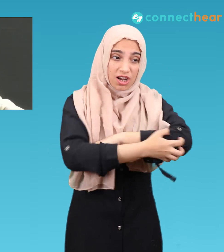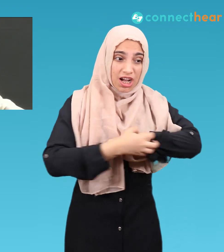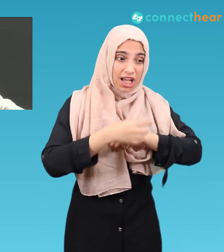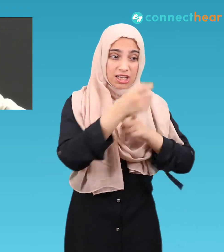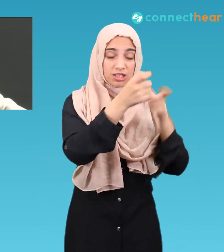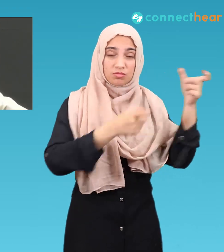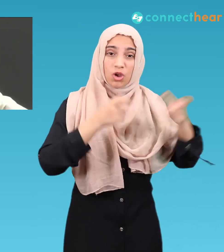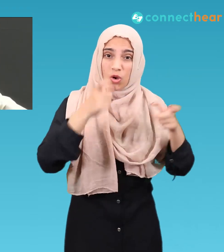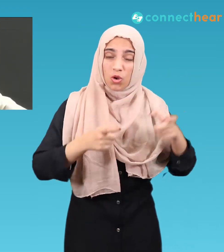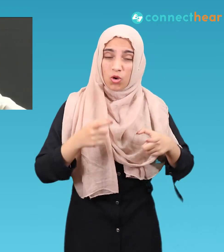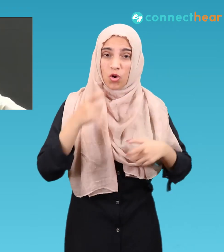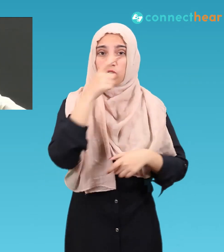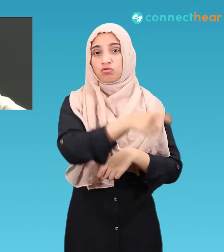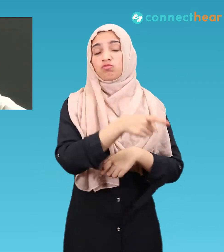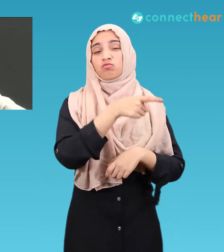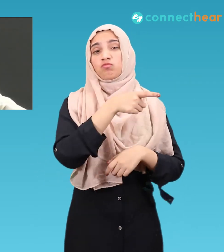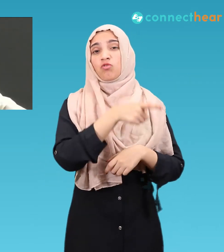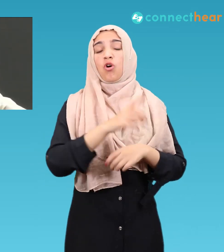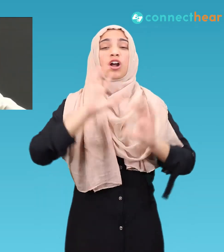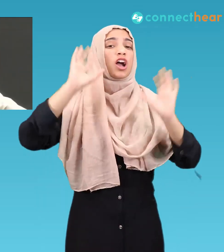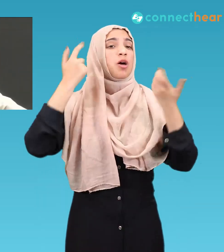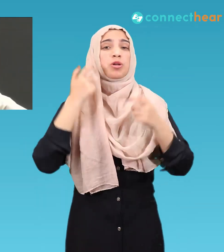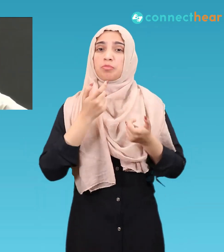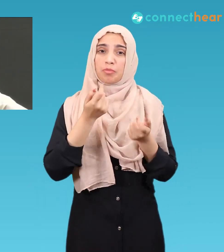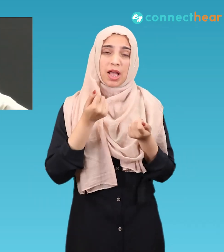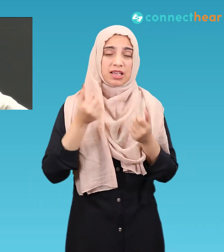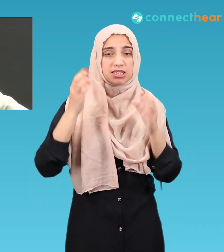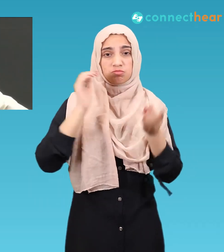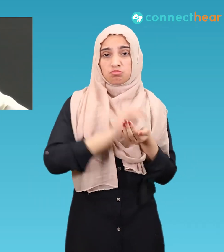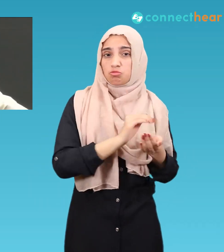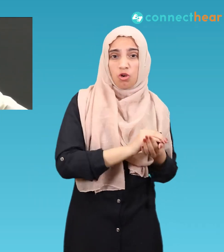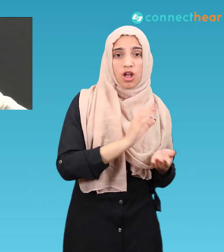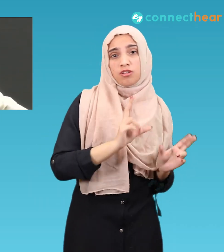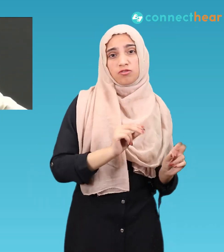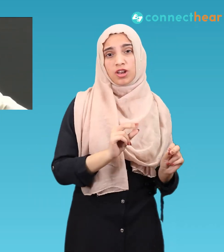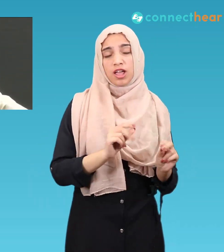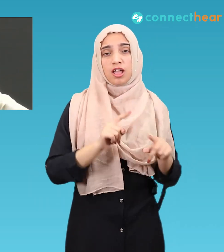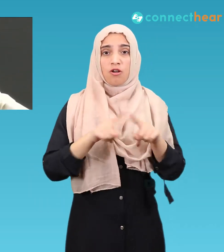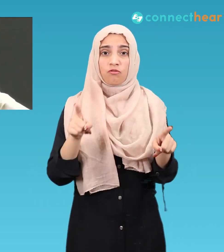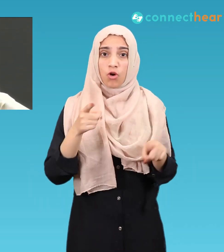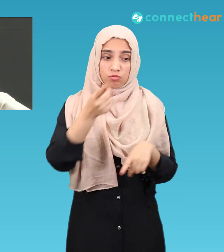بھی کیش نہیں ہوتا تھا گھر لینے کا، پہلی دفعہ وہ طبقہ اب